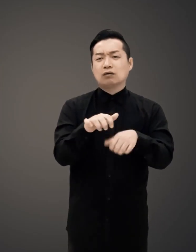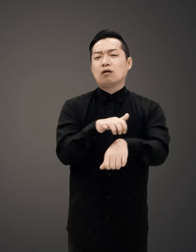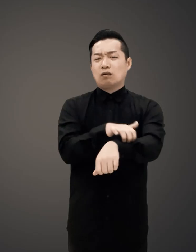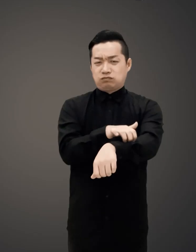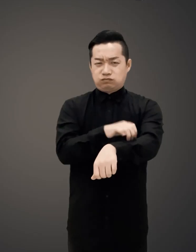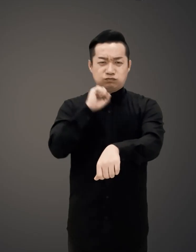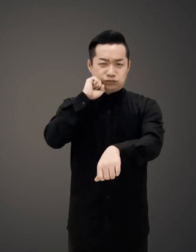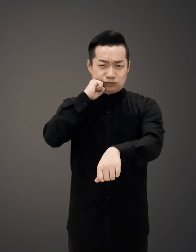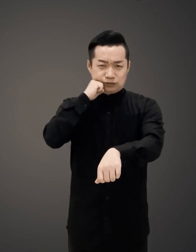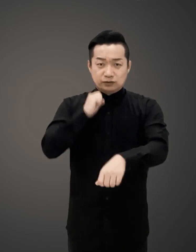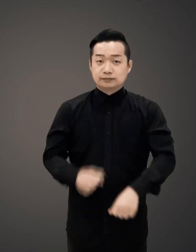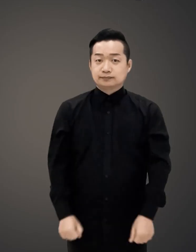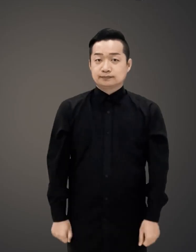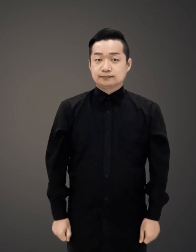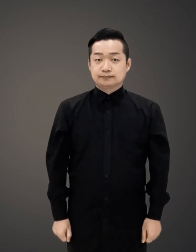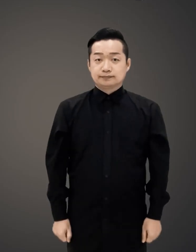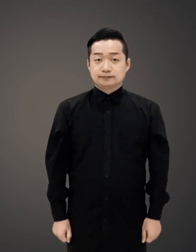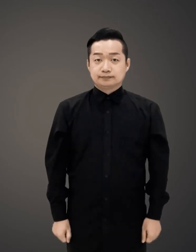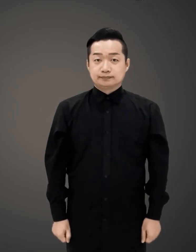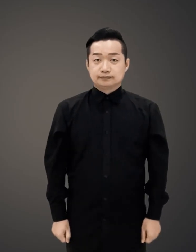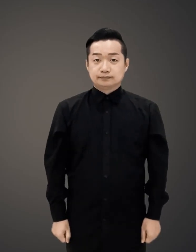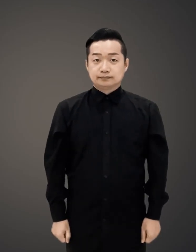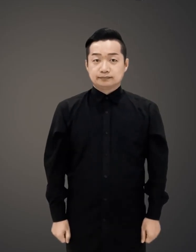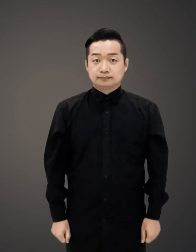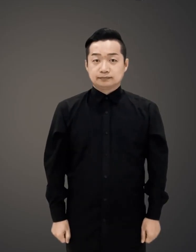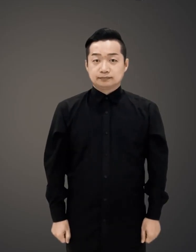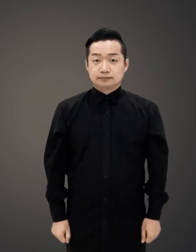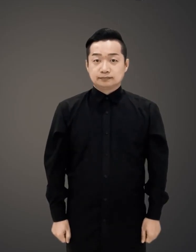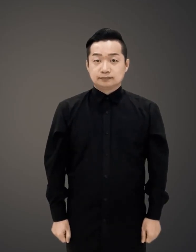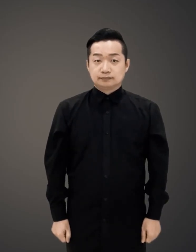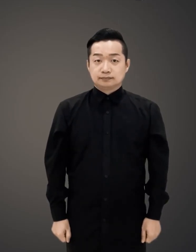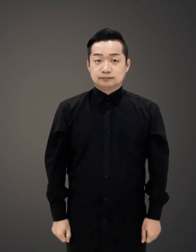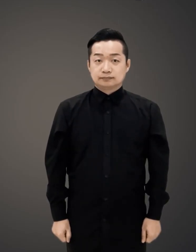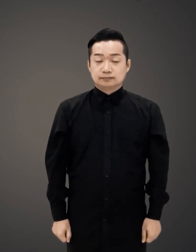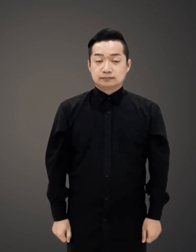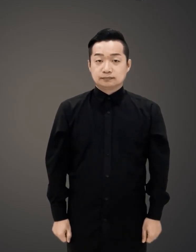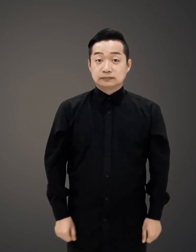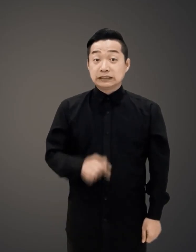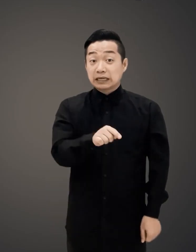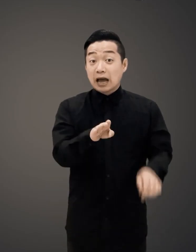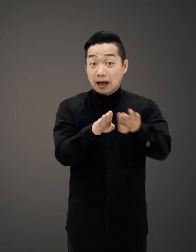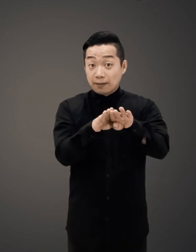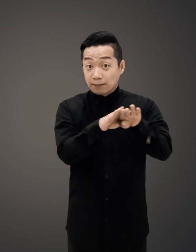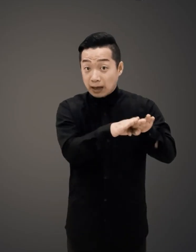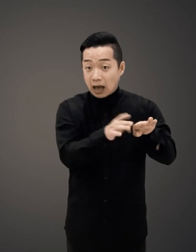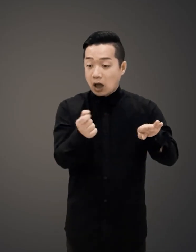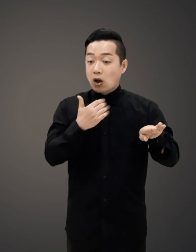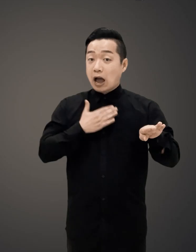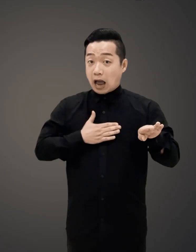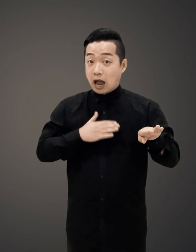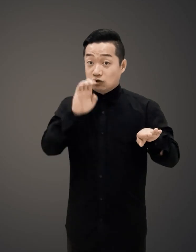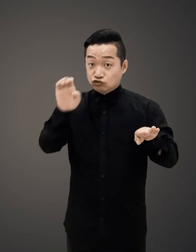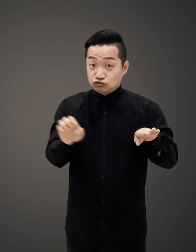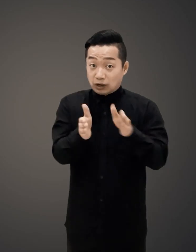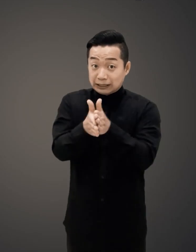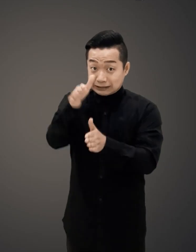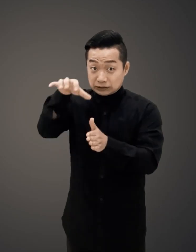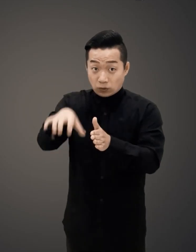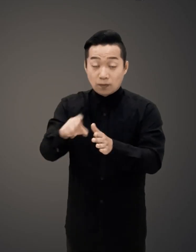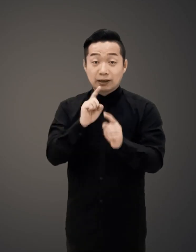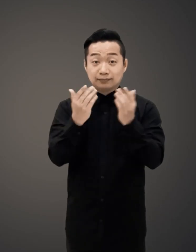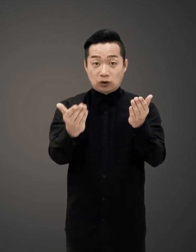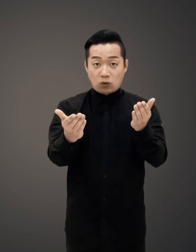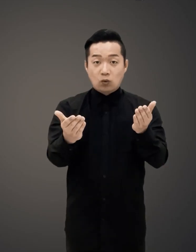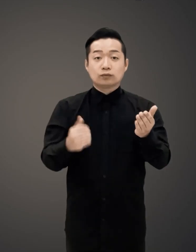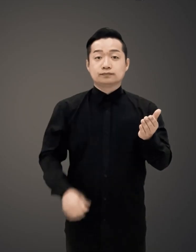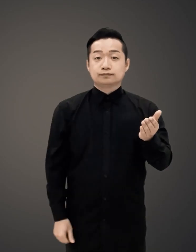이용하기는 되게 어려운 이제 모습이 되고 있습니다. 반면에 제가 조금 잘 아는 이제 유럽 도시들을 말씀을